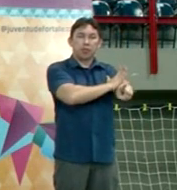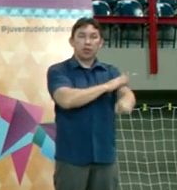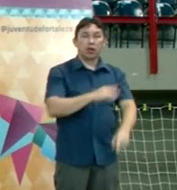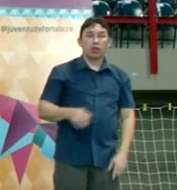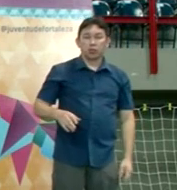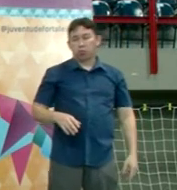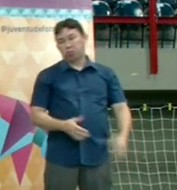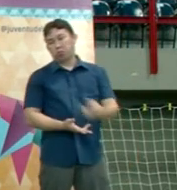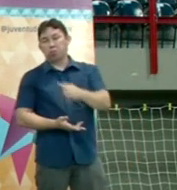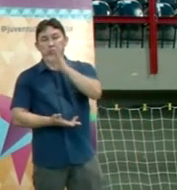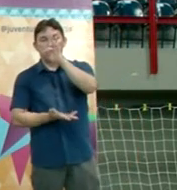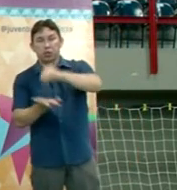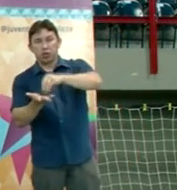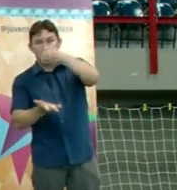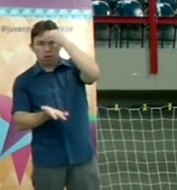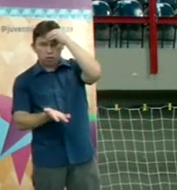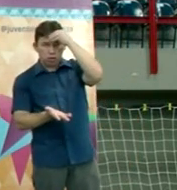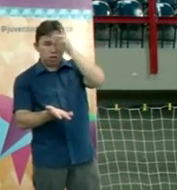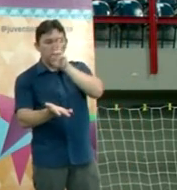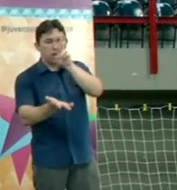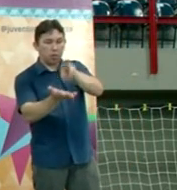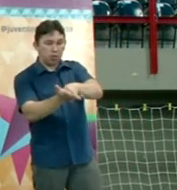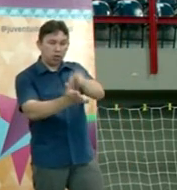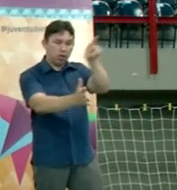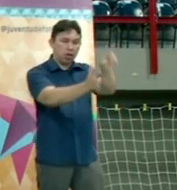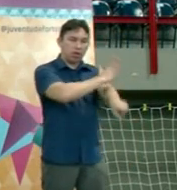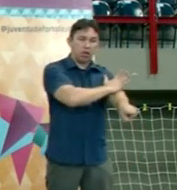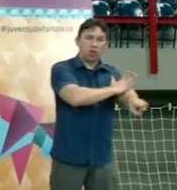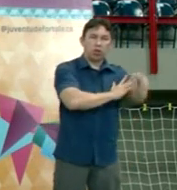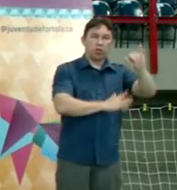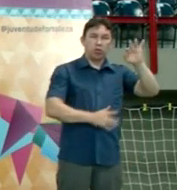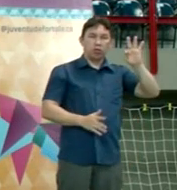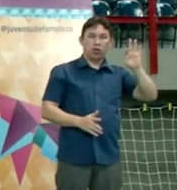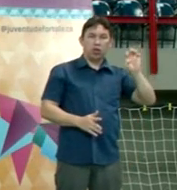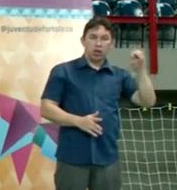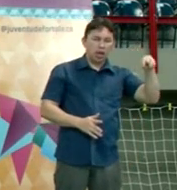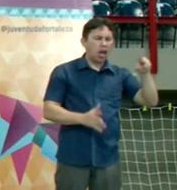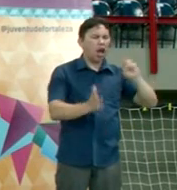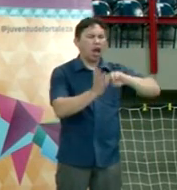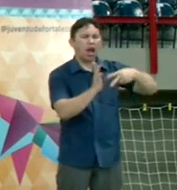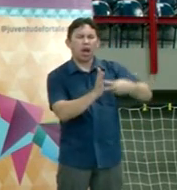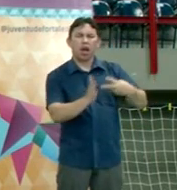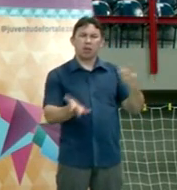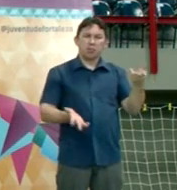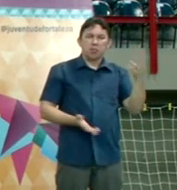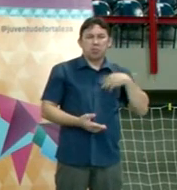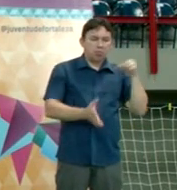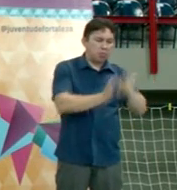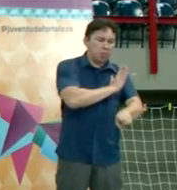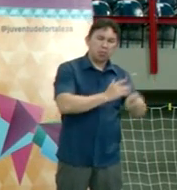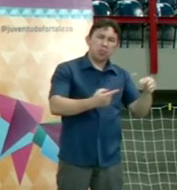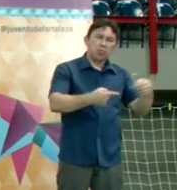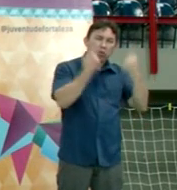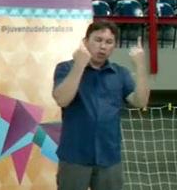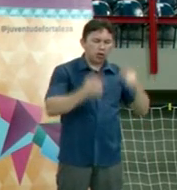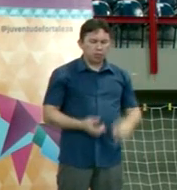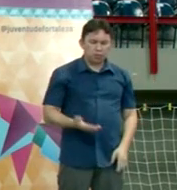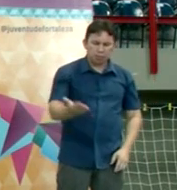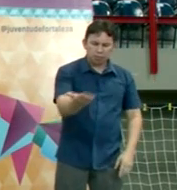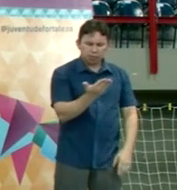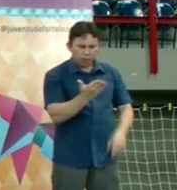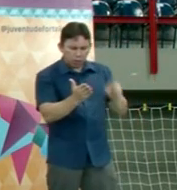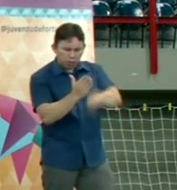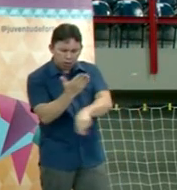teoria da resposta ao item, teoria da resposta à questão. Então, a gente está muito acostumado a pegar uma questão, olha para a questão,